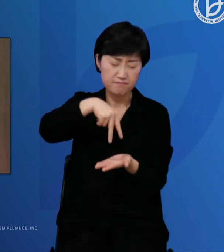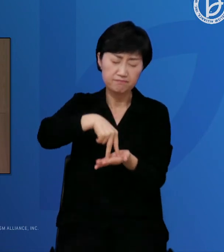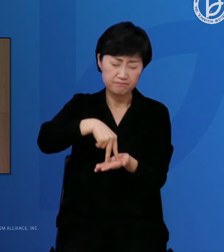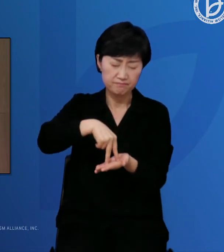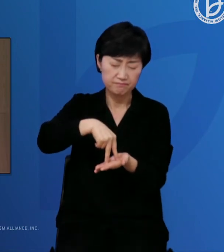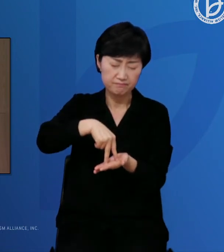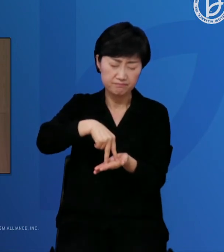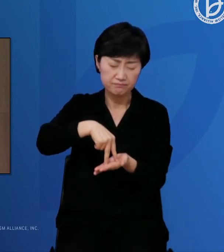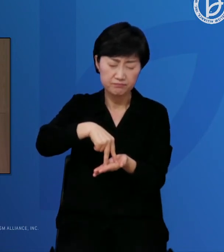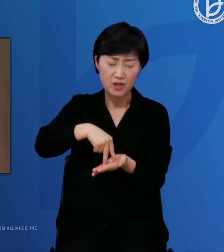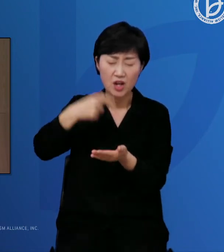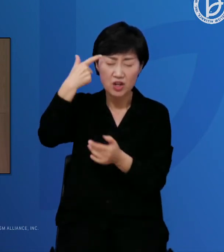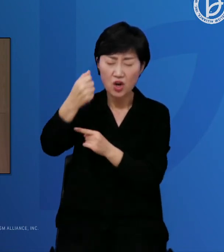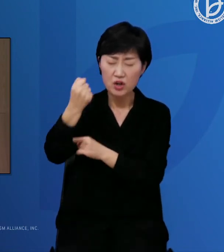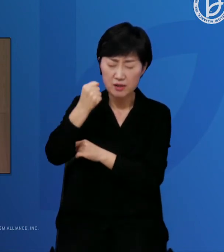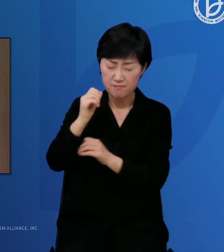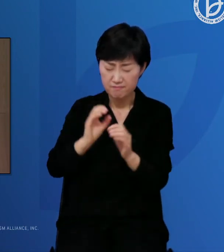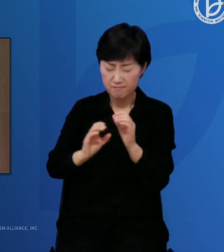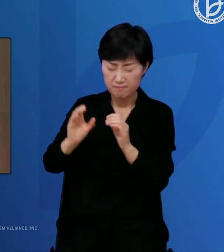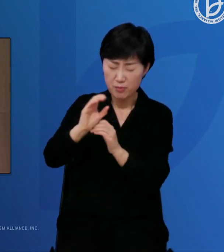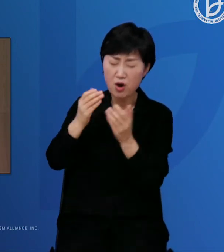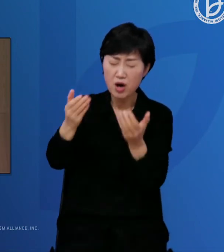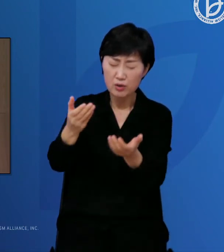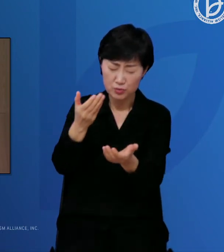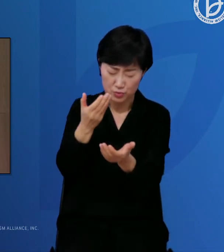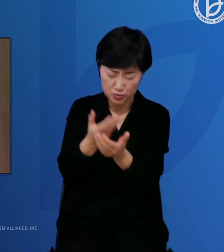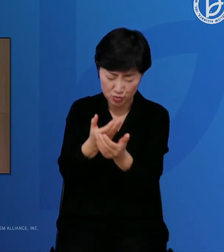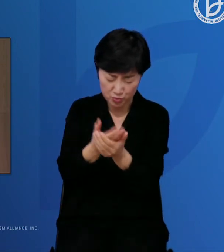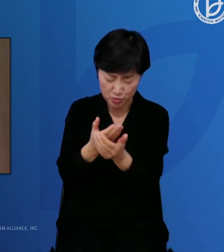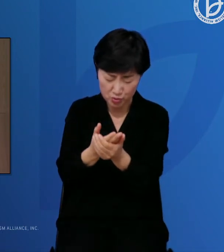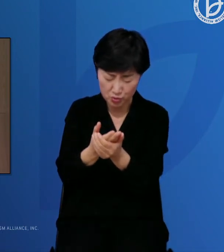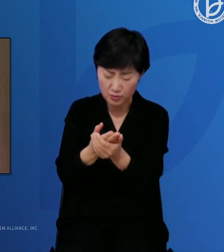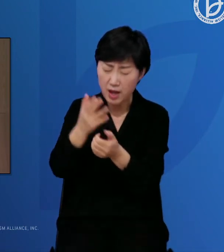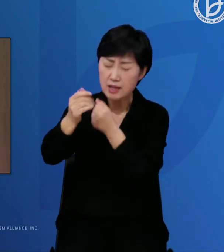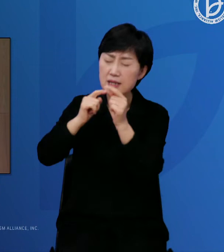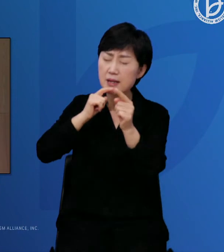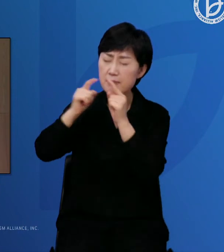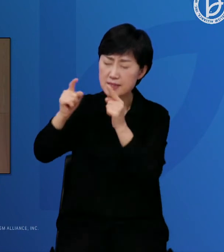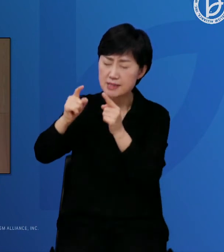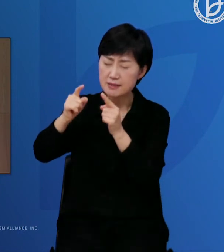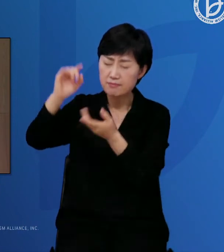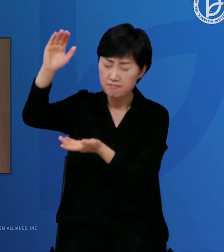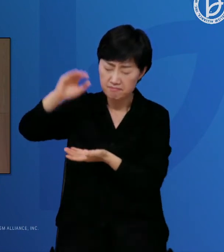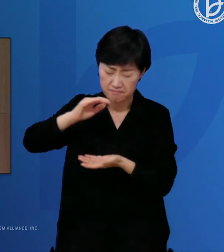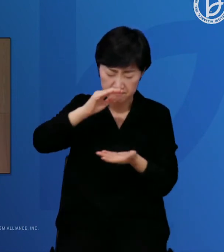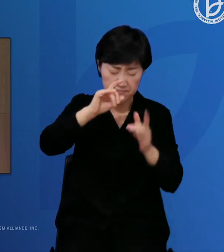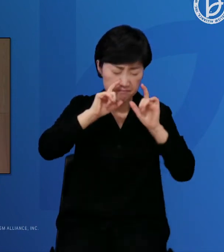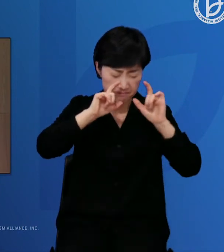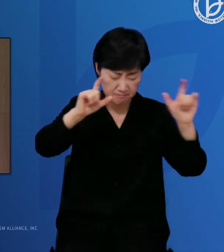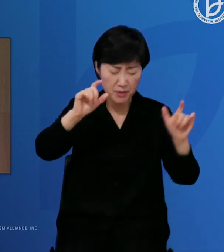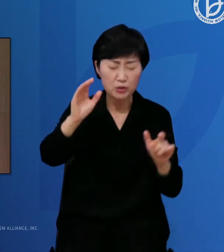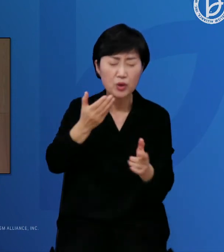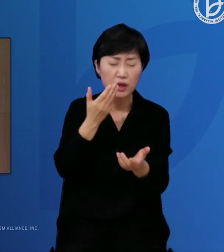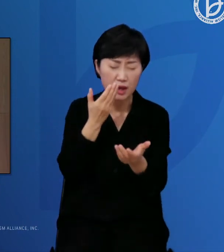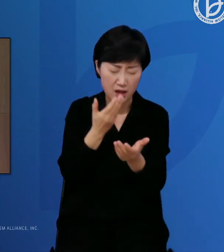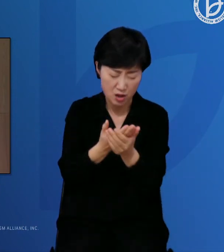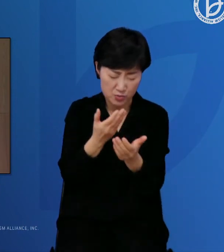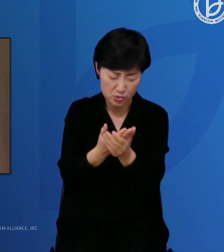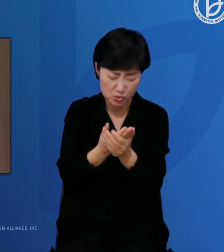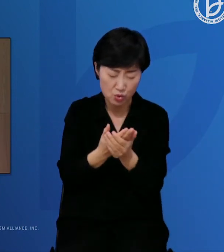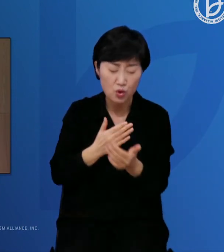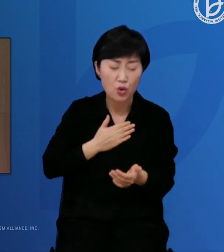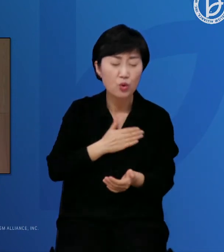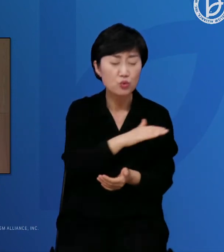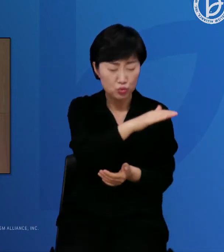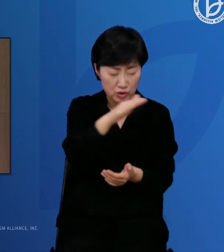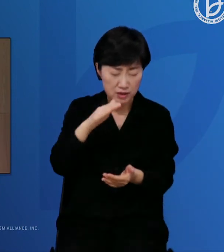목사님께 갑절의 영감을 주사 성취될 하나님의 말씀이 선포되게 하시고 우리 삶의 현장에서 그 말씀이 성취됨을 보게